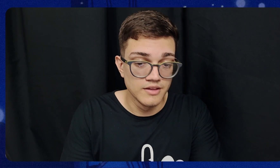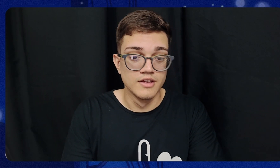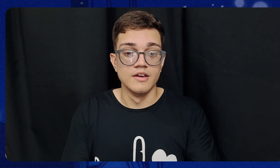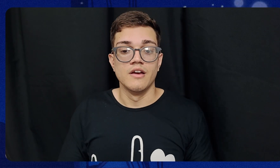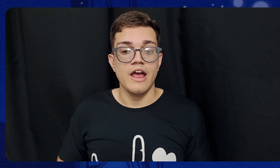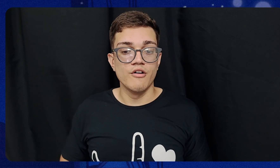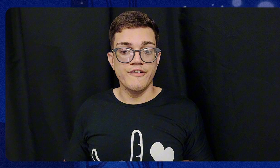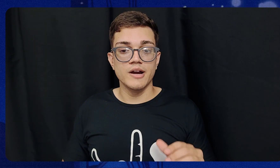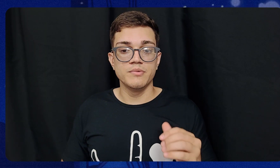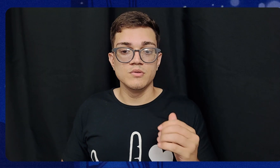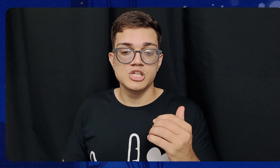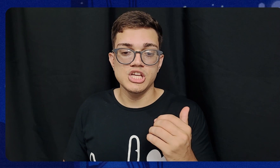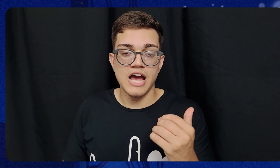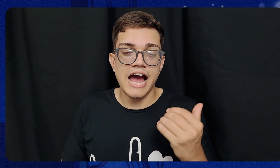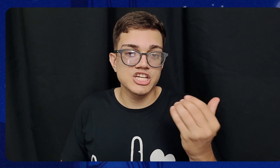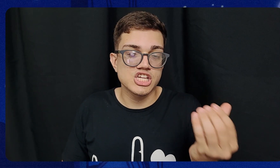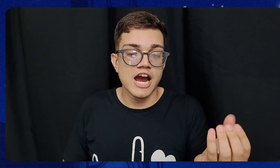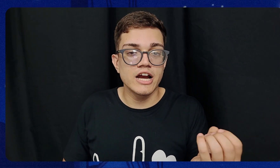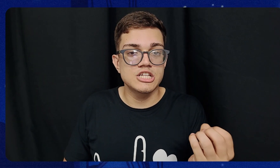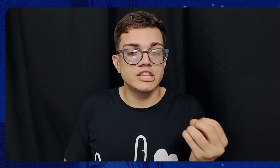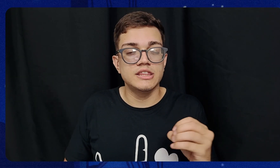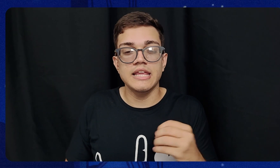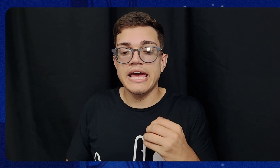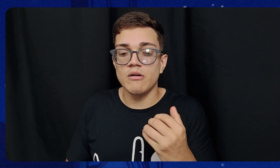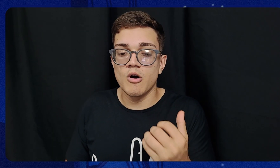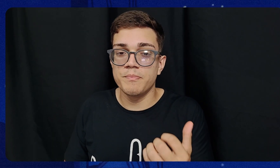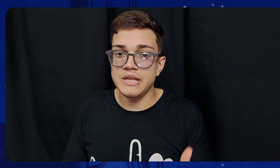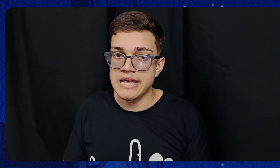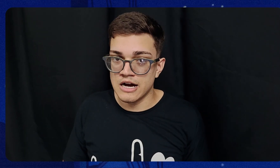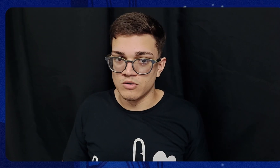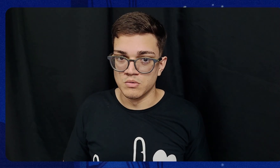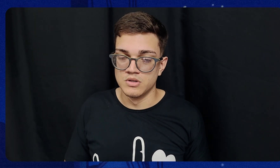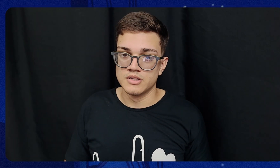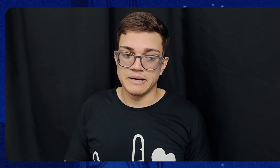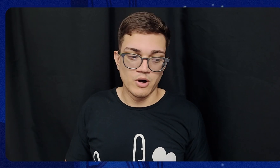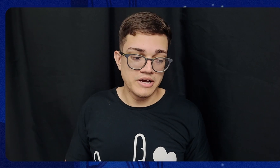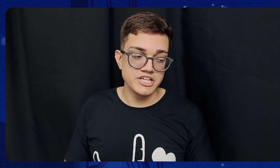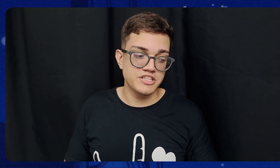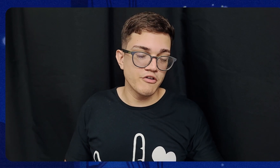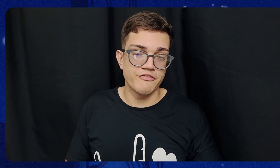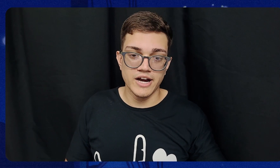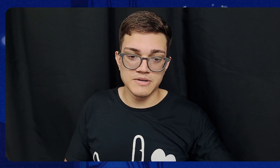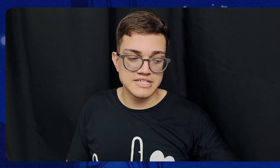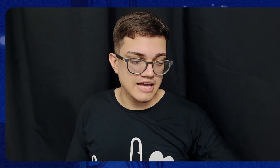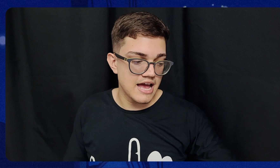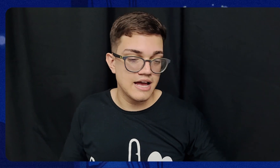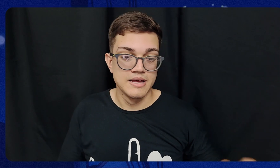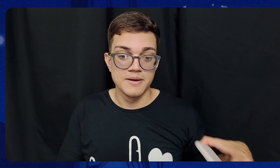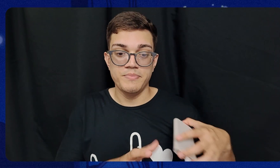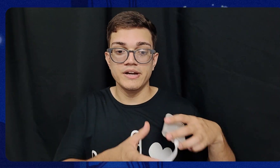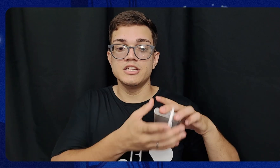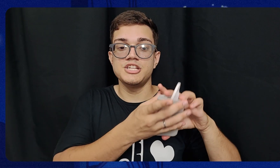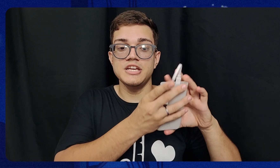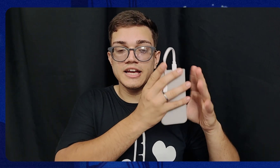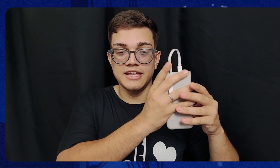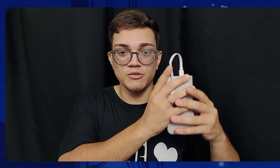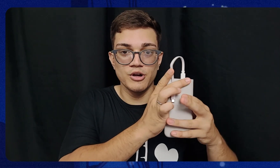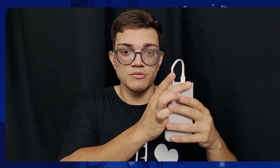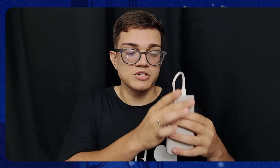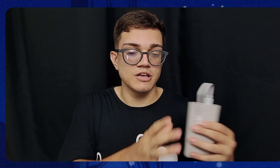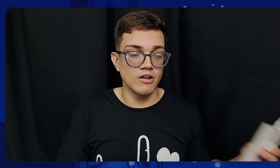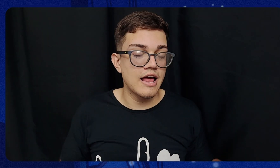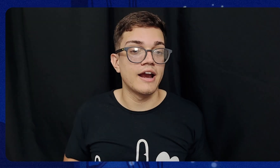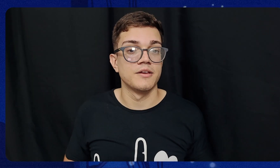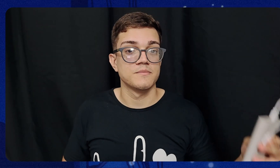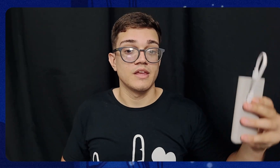agora, é o verbo de achar, de ter uma opinião, tá bom? A gente tem o verbo assim, perdi aqui o